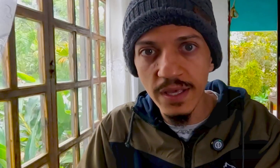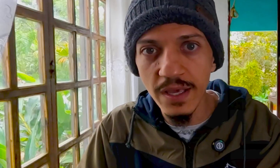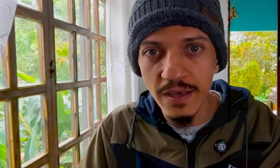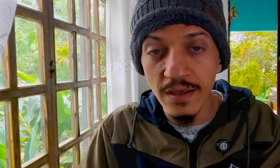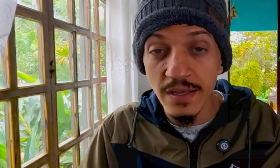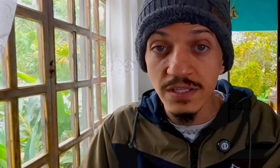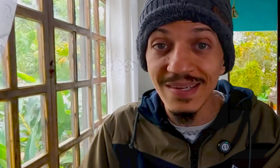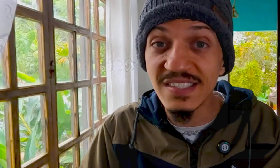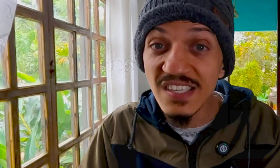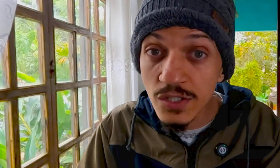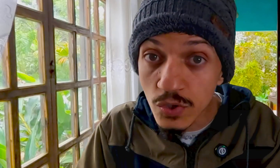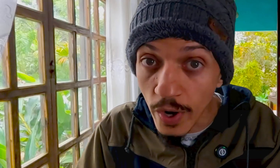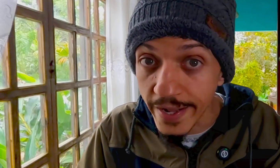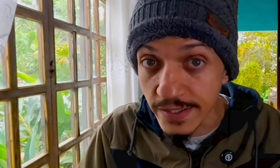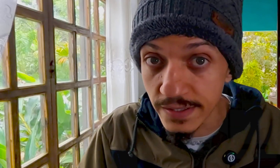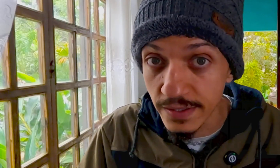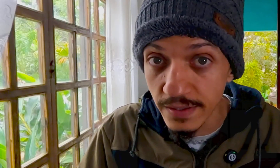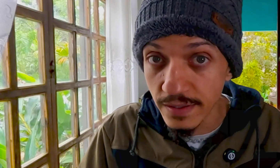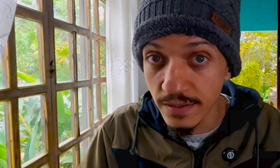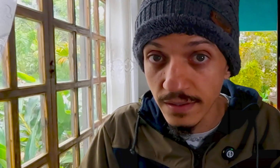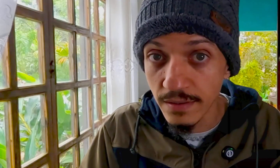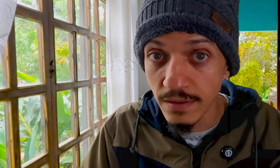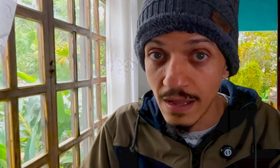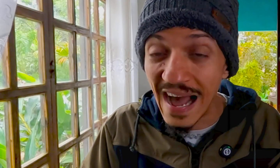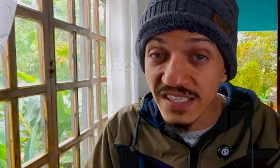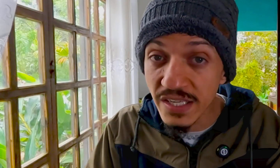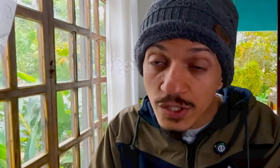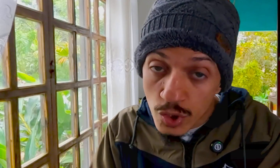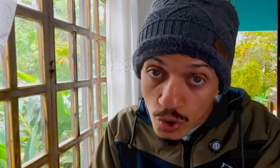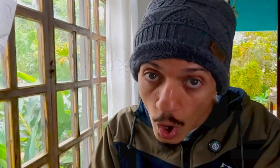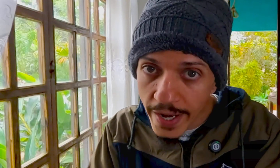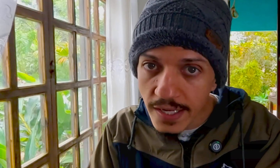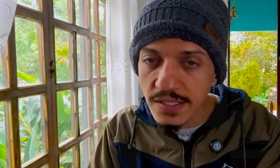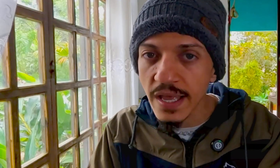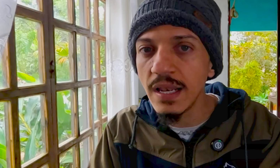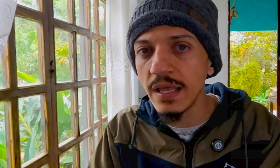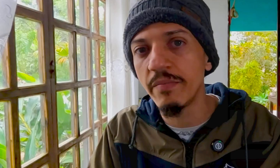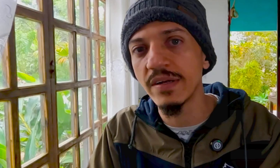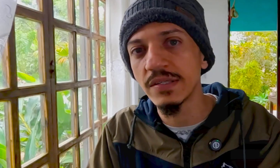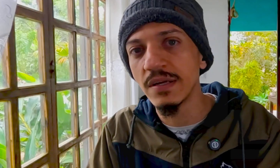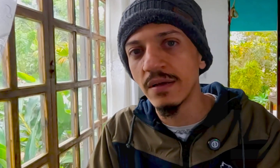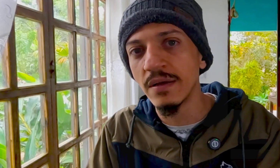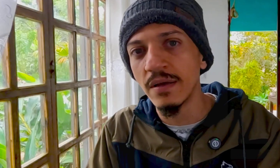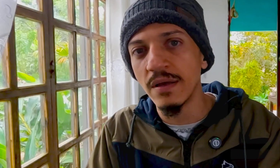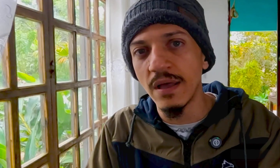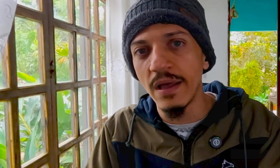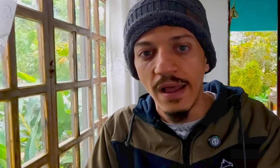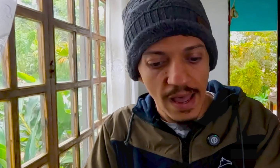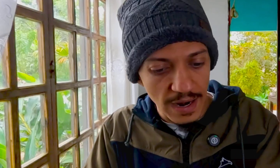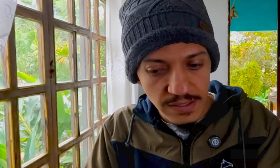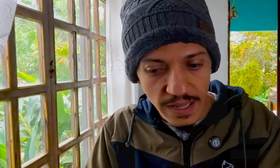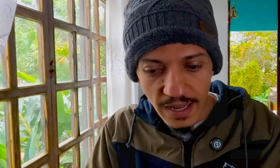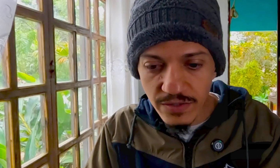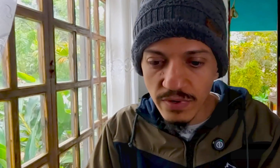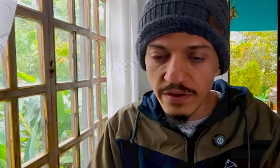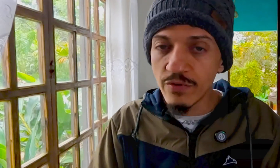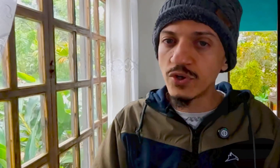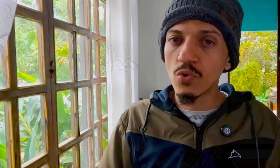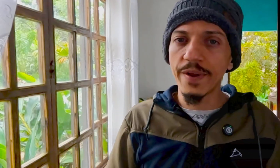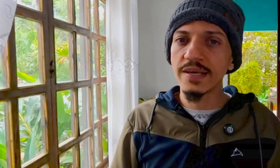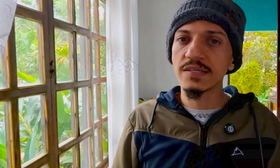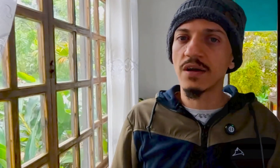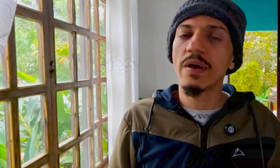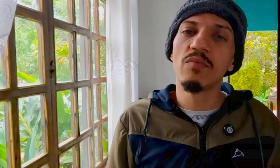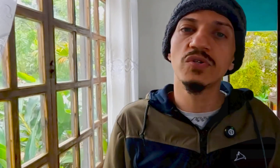gato aqui, são as histórias. As histórias em Libras, elas trazem um nível